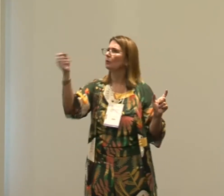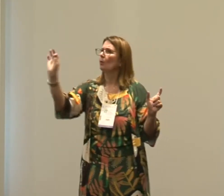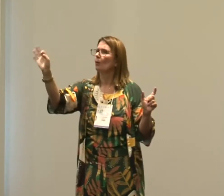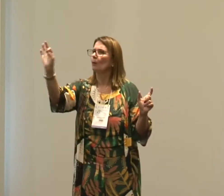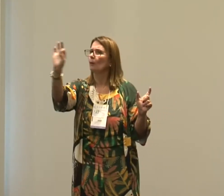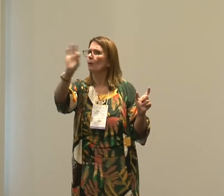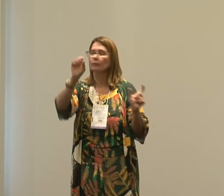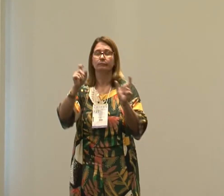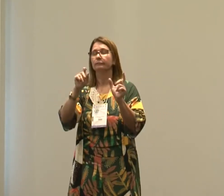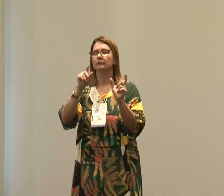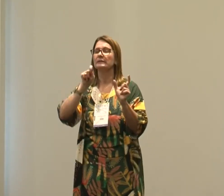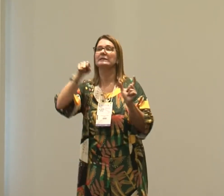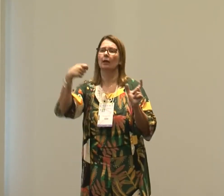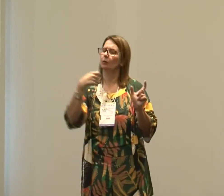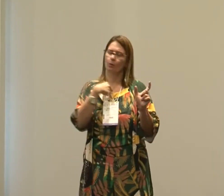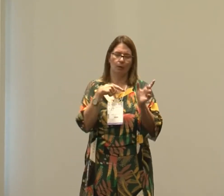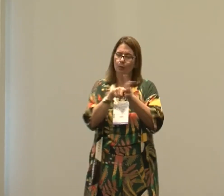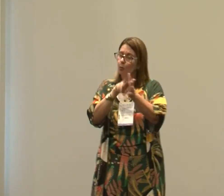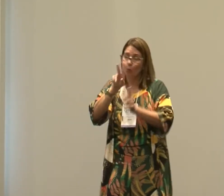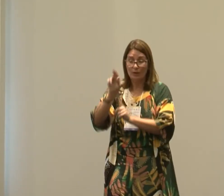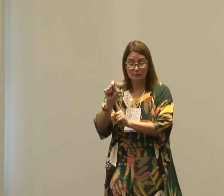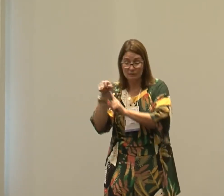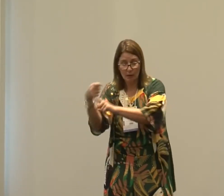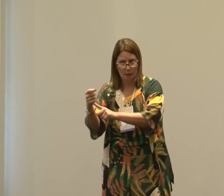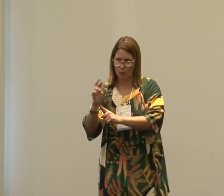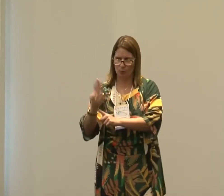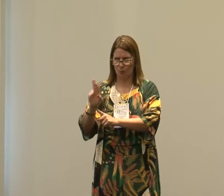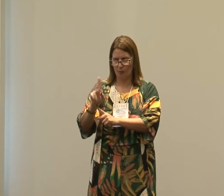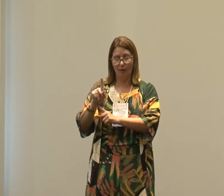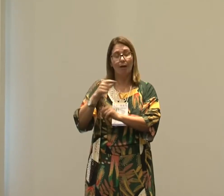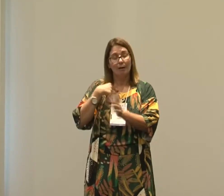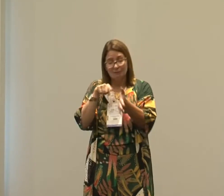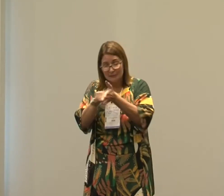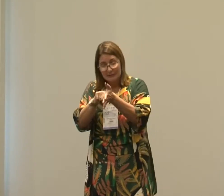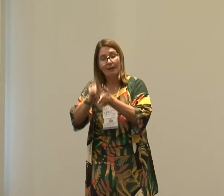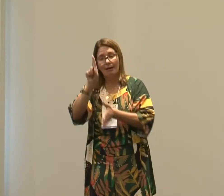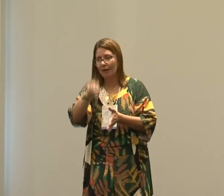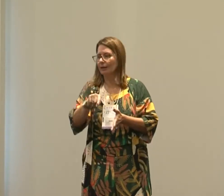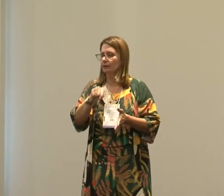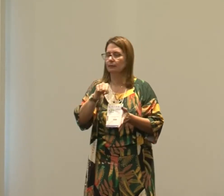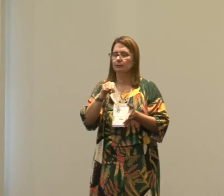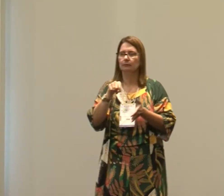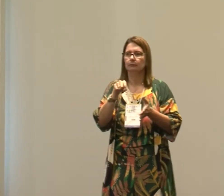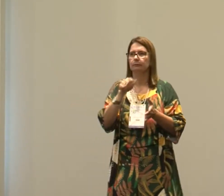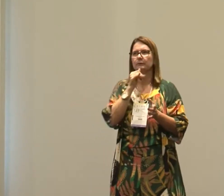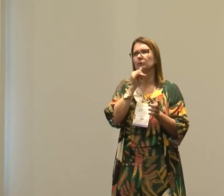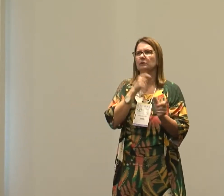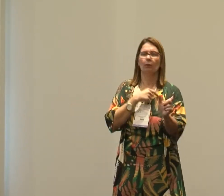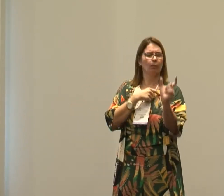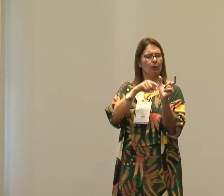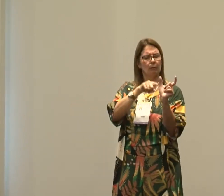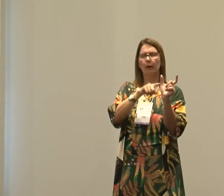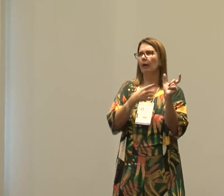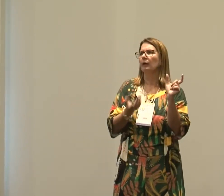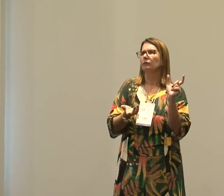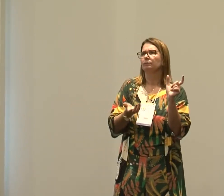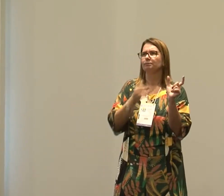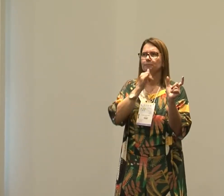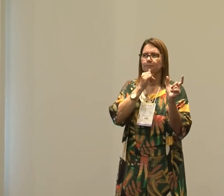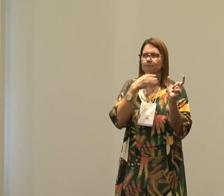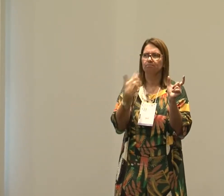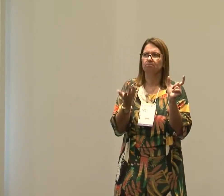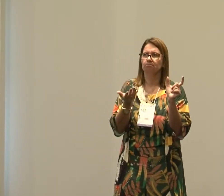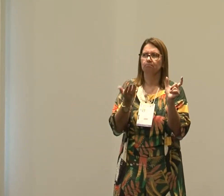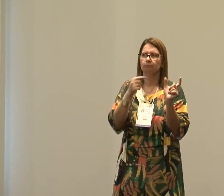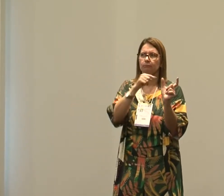Depois de já ter selecionado palavras que ainda não existem sinais equivalentes, na verdade a gente vai pesquisar, sei